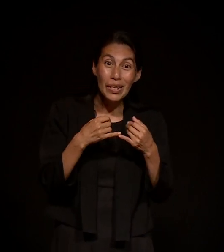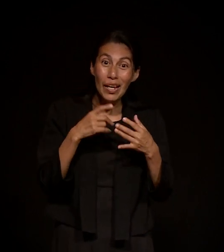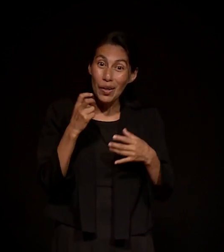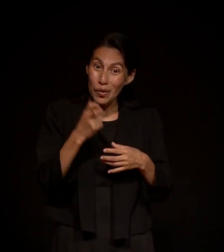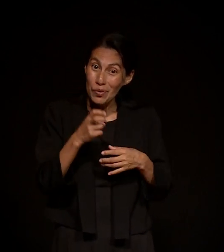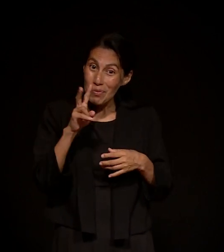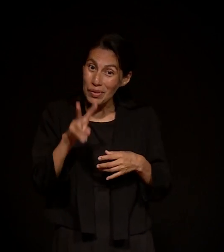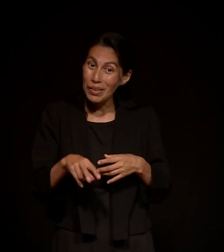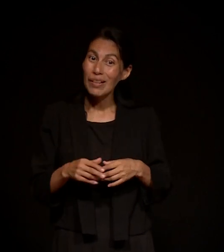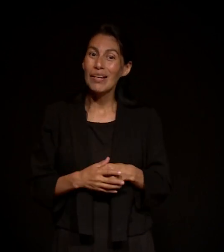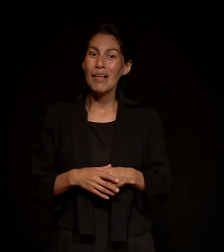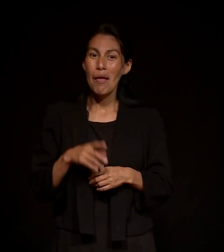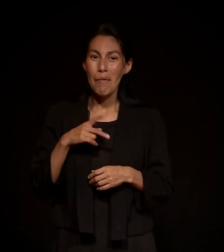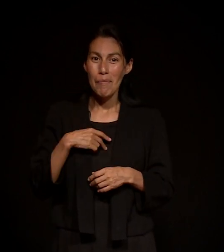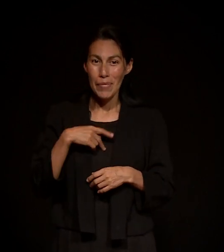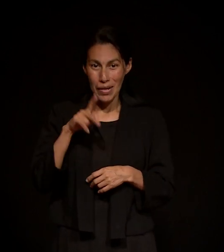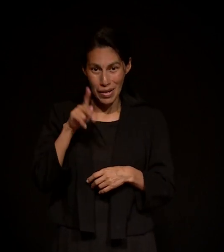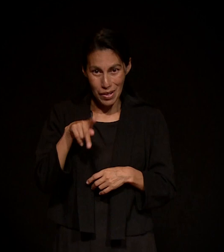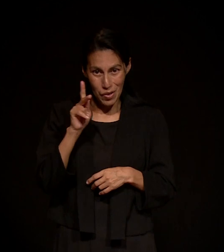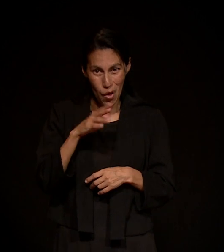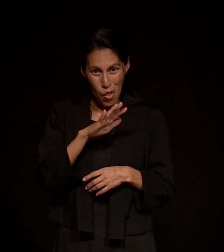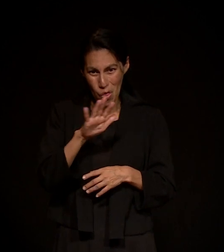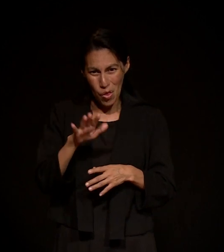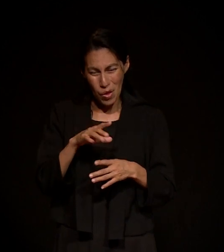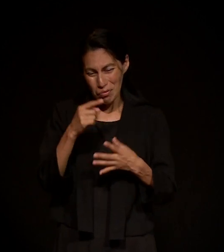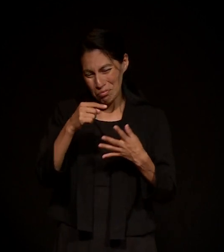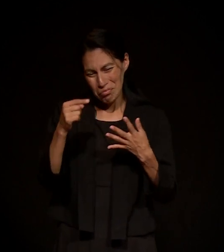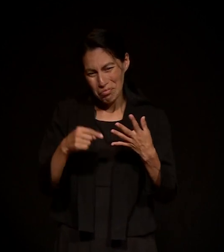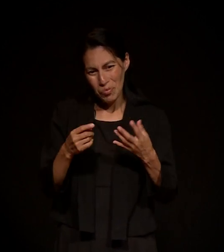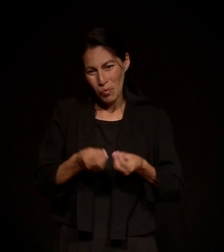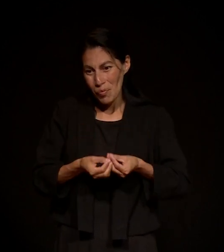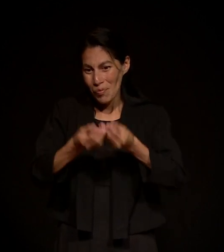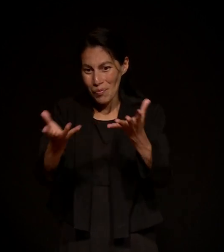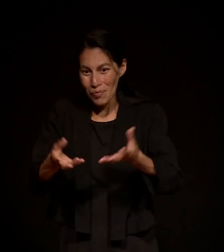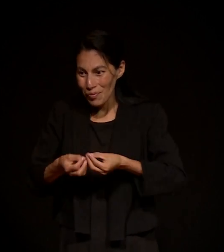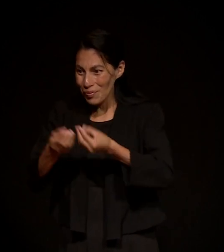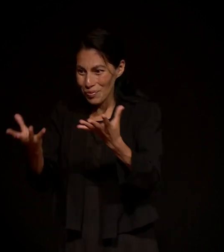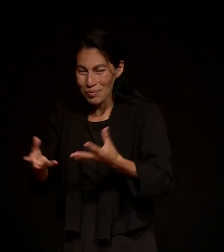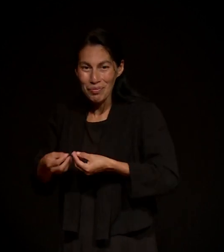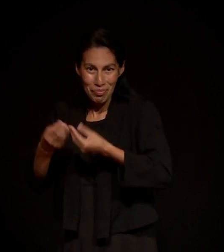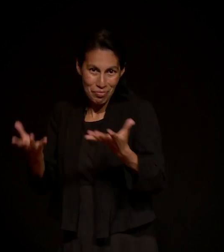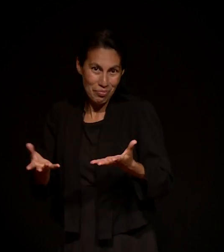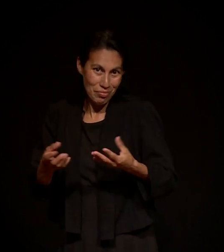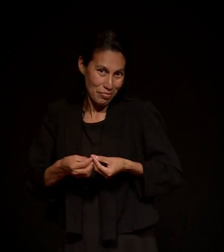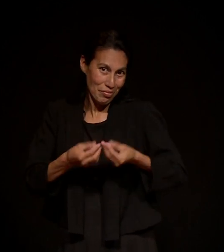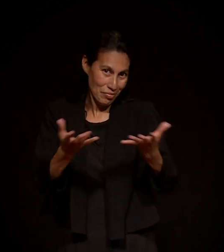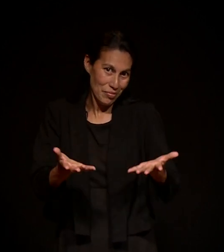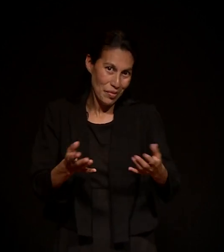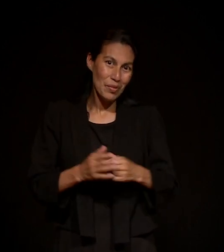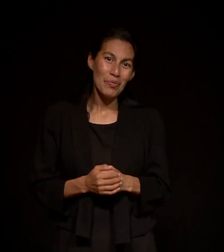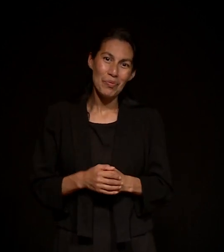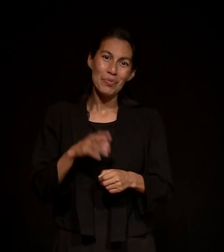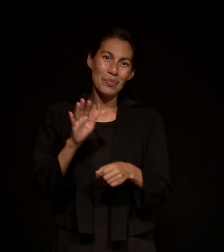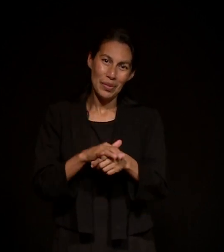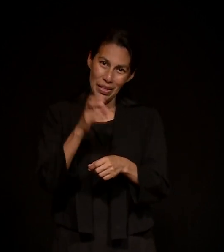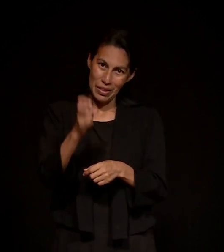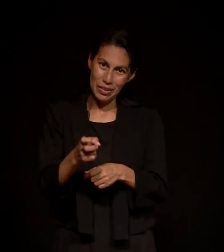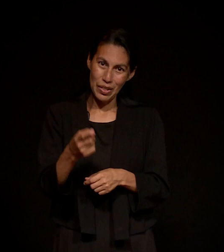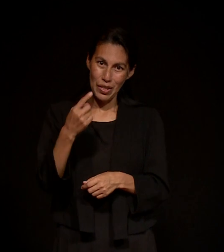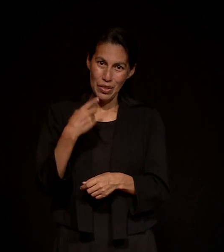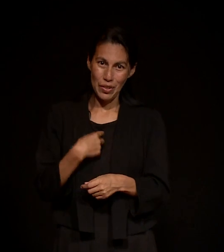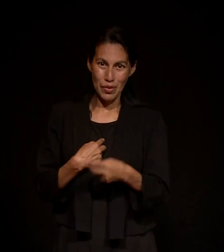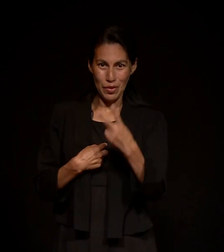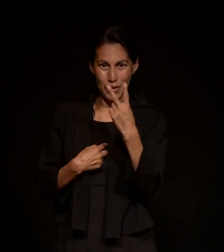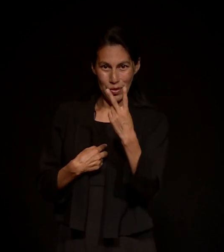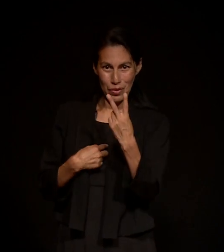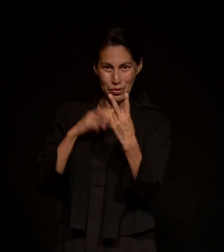peluches. Sí, pero compartí casi todos, porque también eran para compartir los que estaban. Y solo